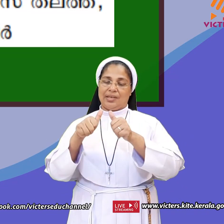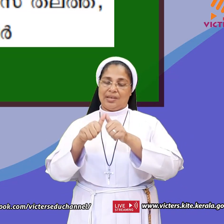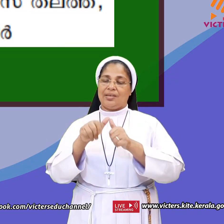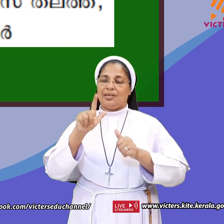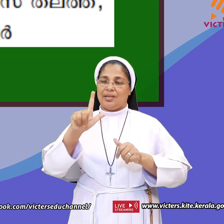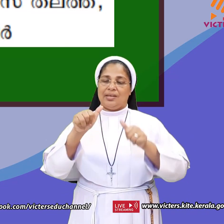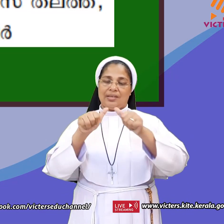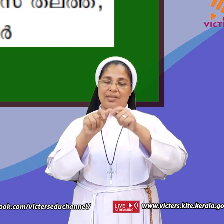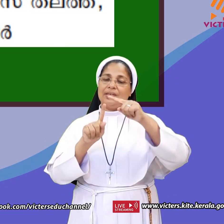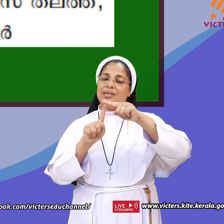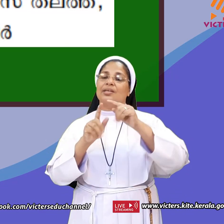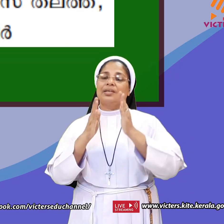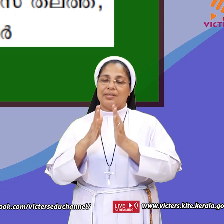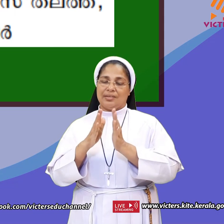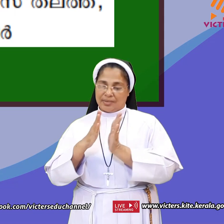സുധീർ,